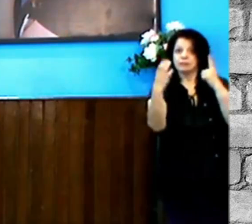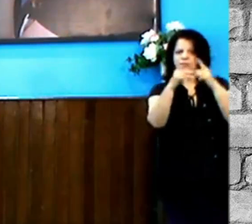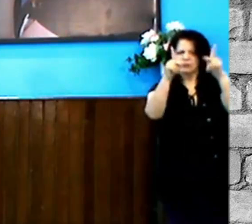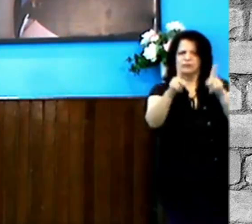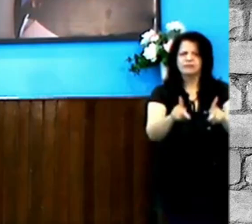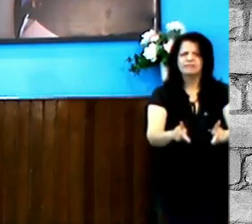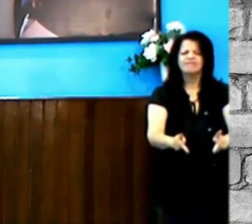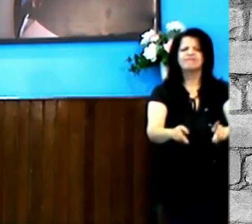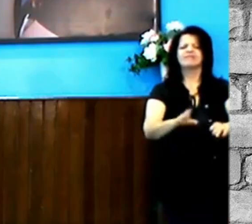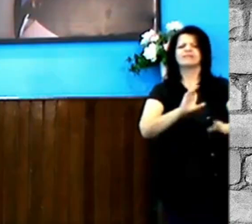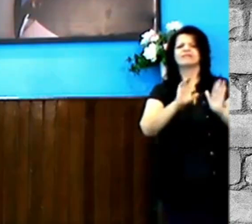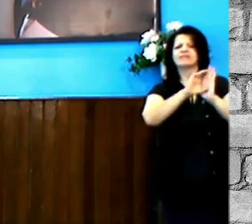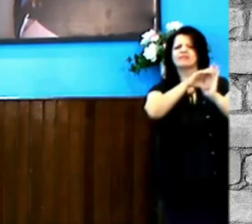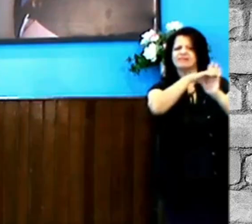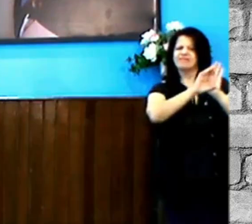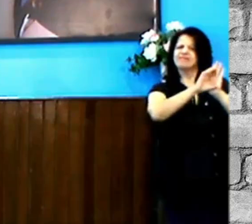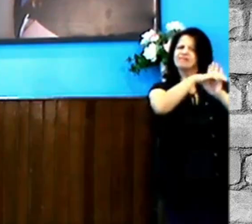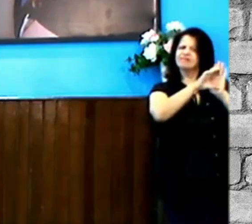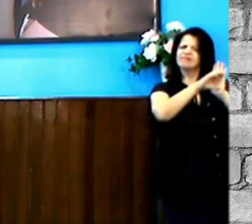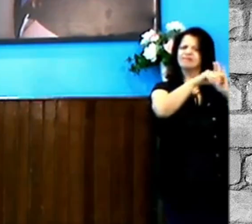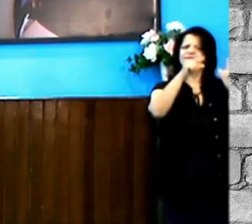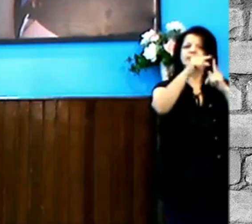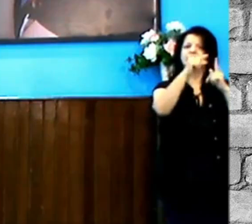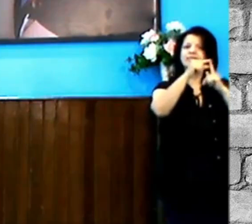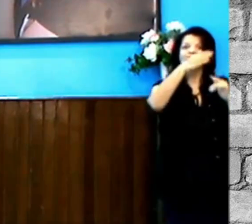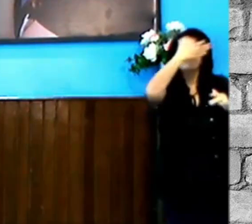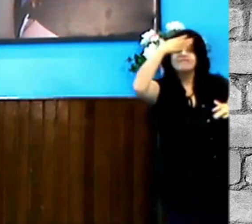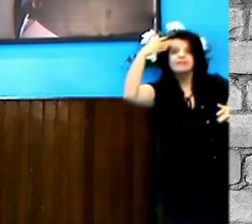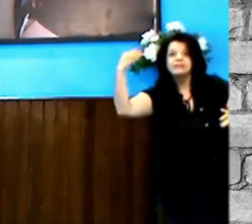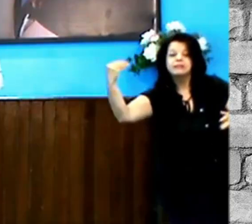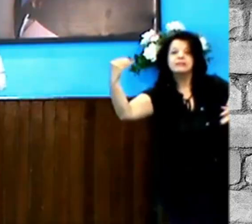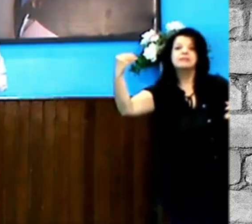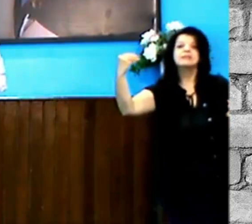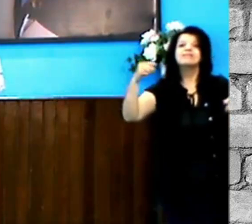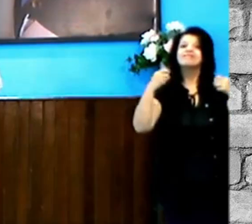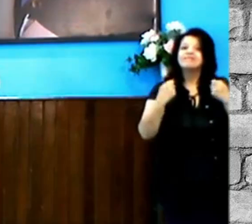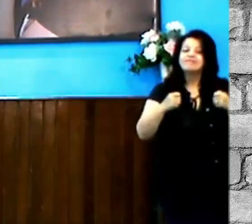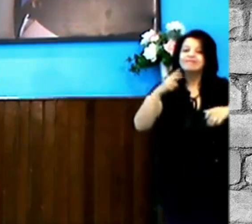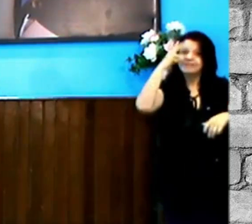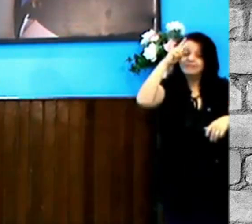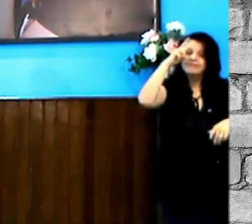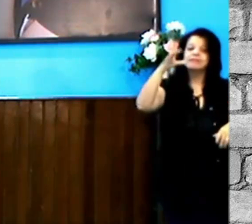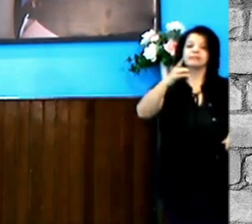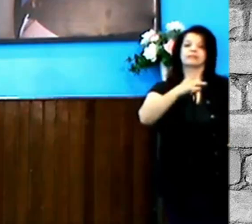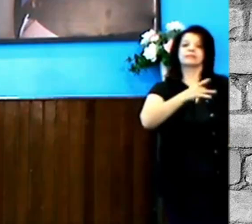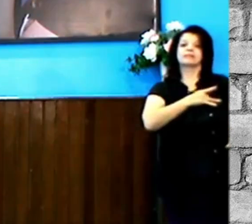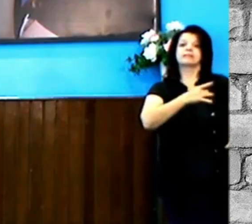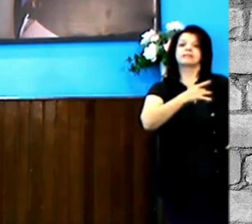normalmente tem sido esquecido e é um conceito que precisa ser lembrado. E esse conceito é o temor do